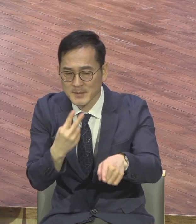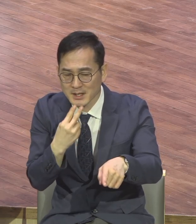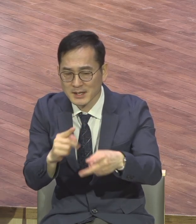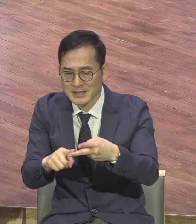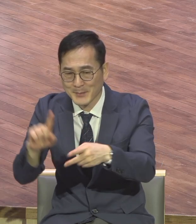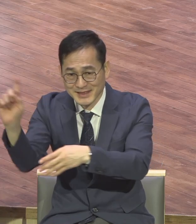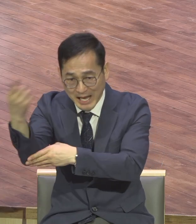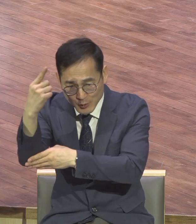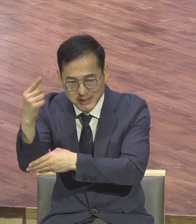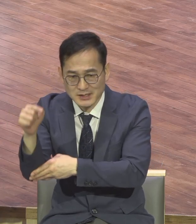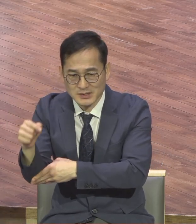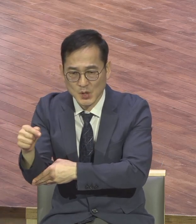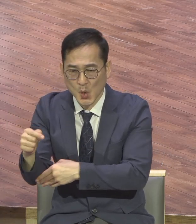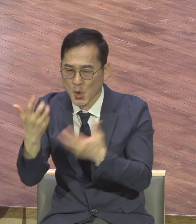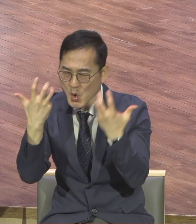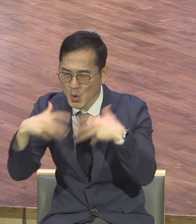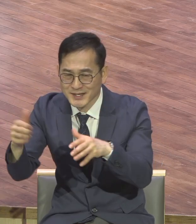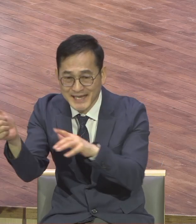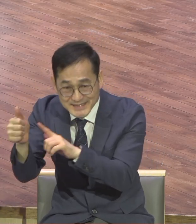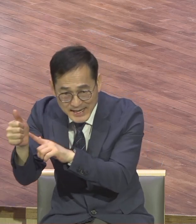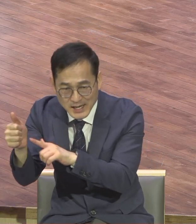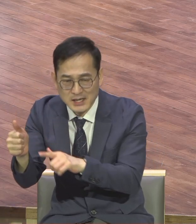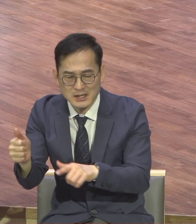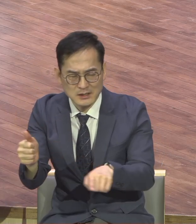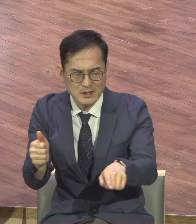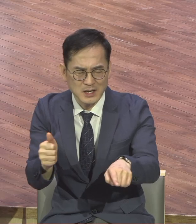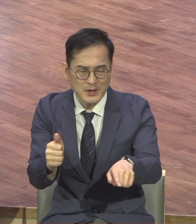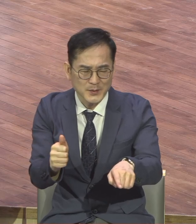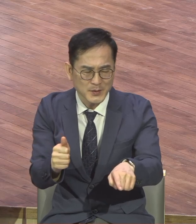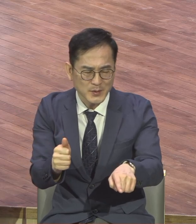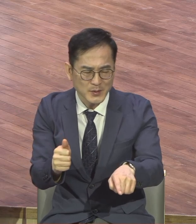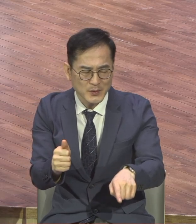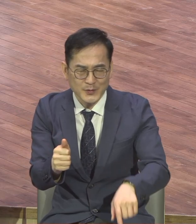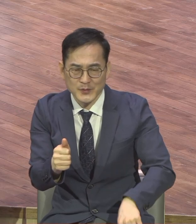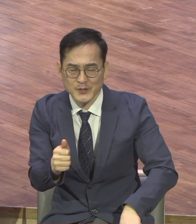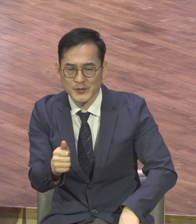사드락에서 아벤느고, 다니엘 요 작은 무리, 작은 이